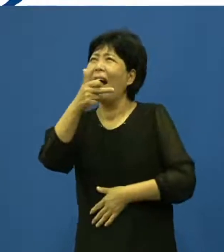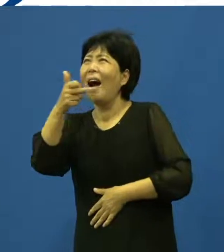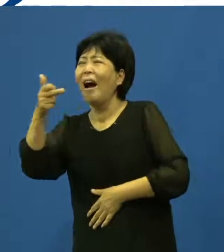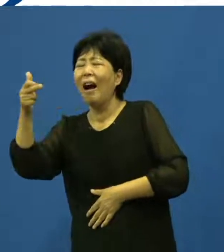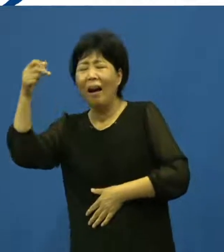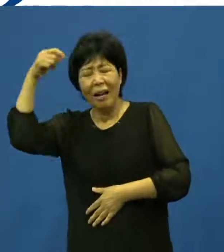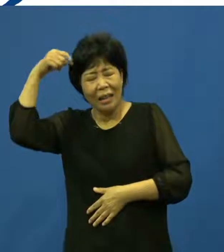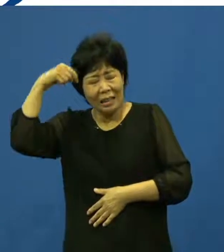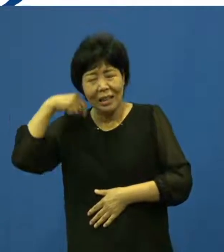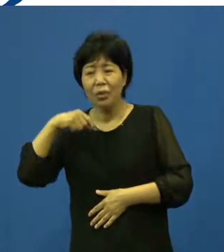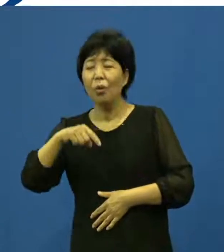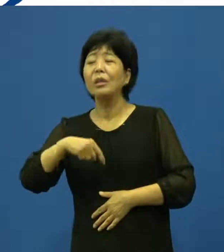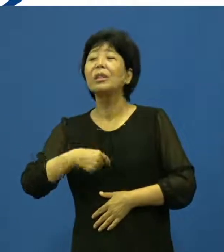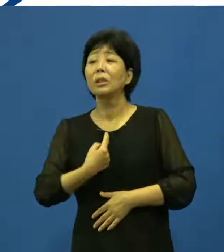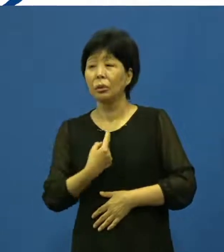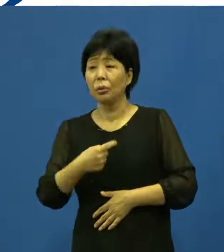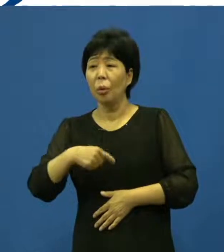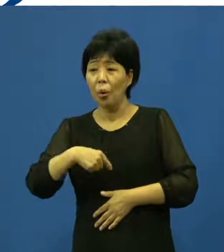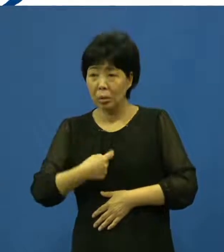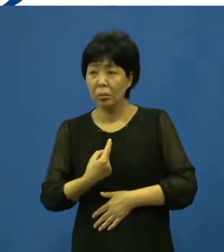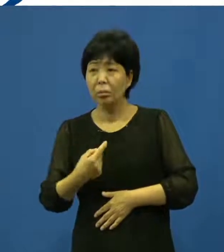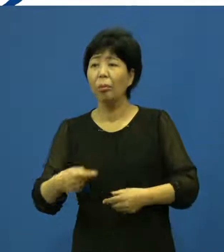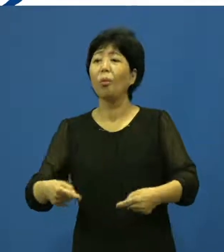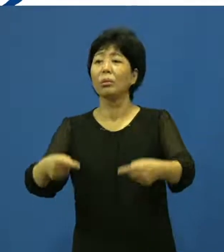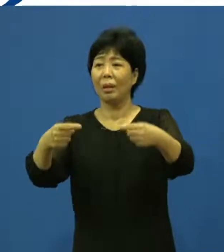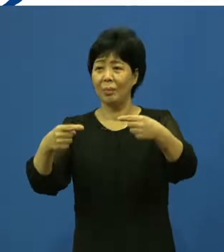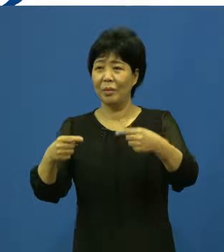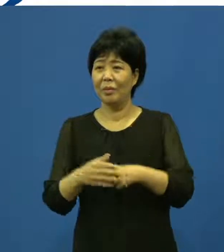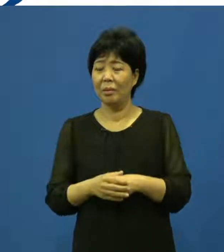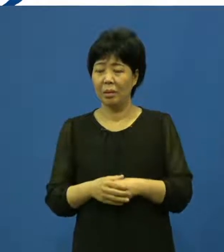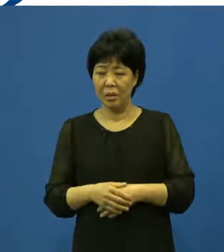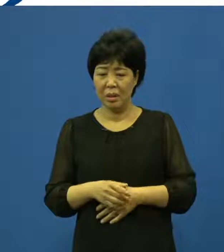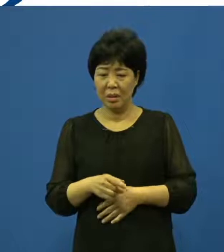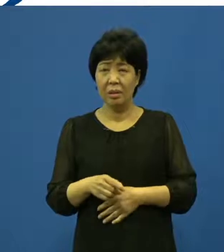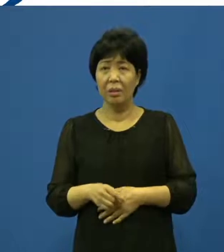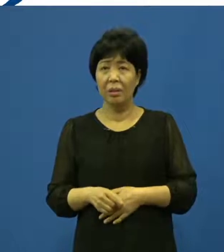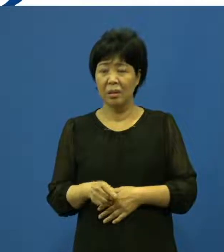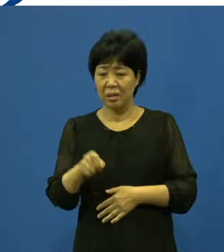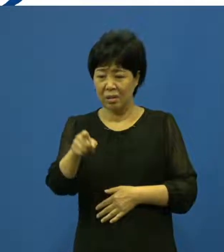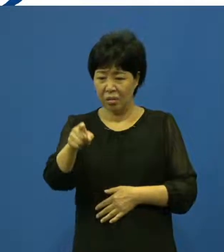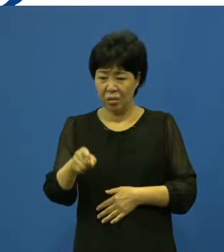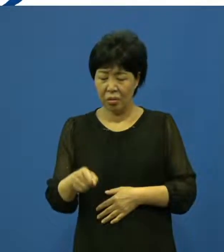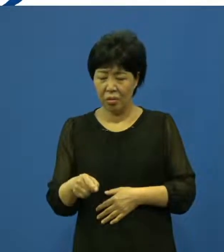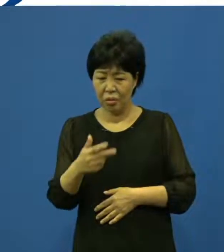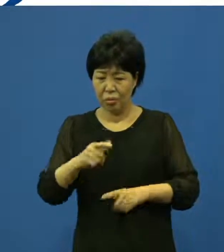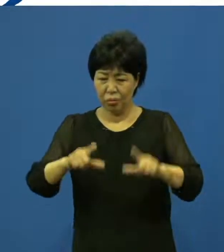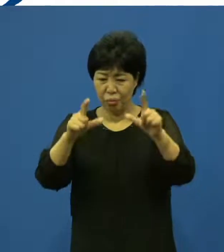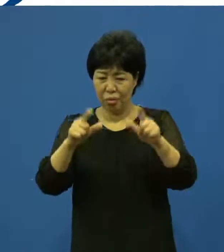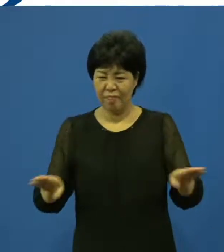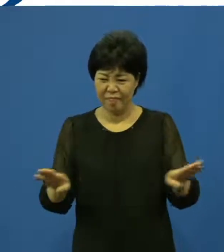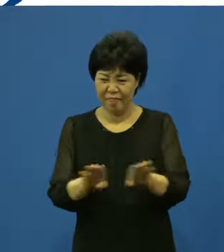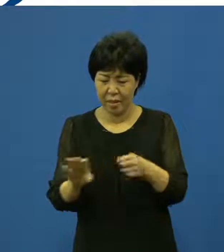자기가 하도록 하는 게 아니고, 너 이번 주 성수 안 하면 용돈 안 준다,